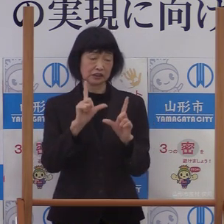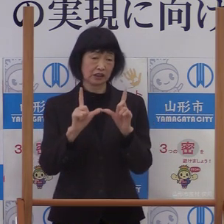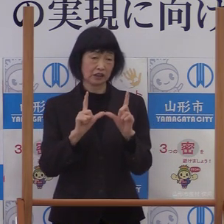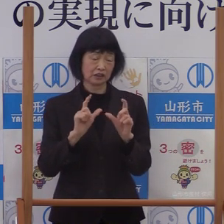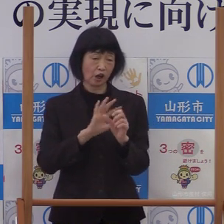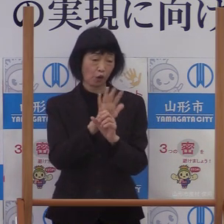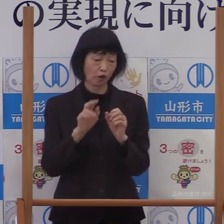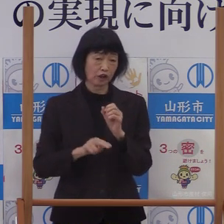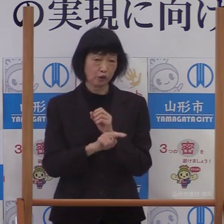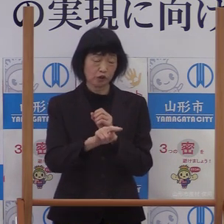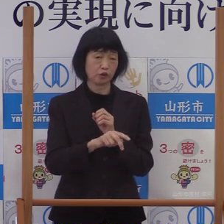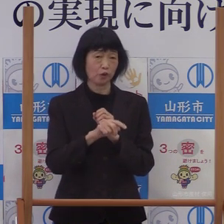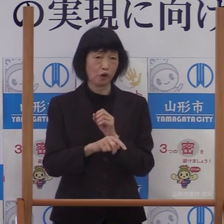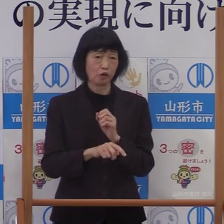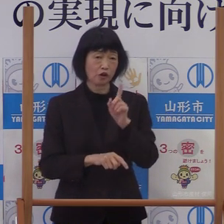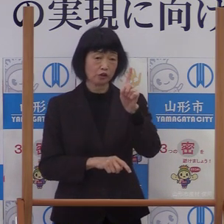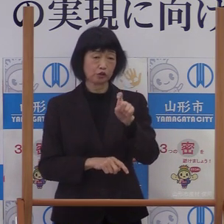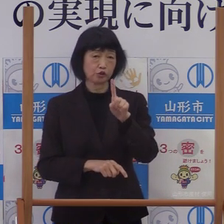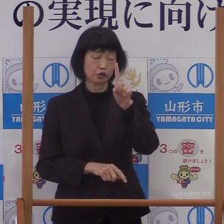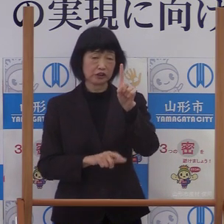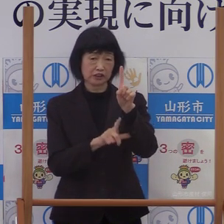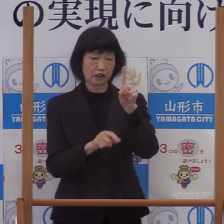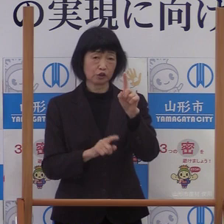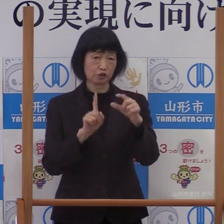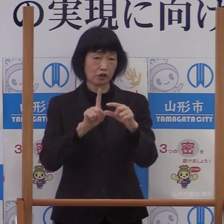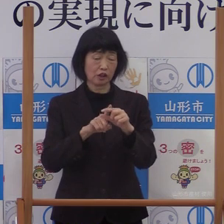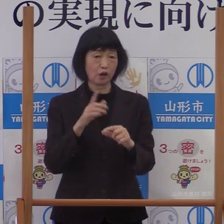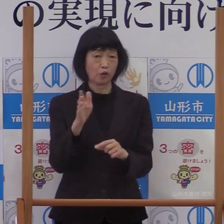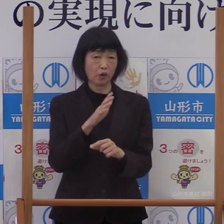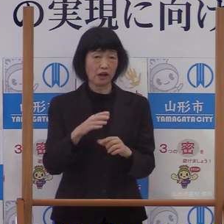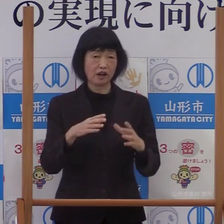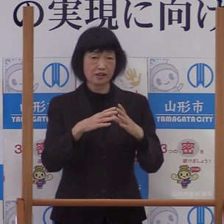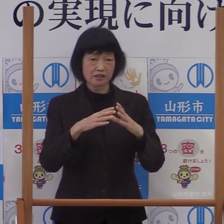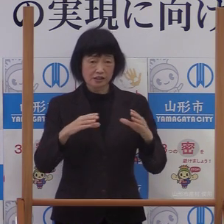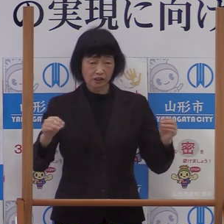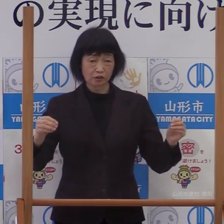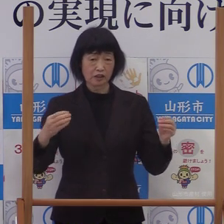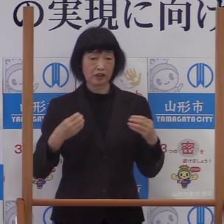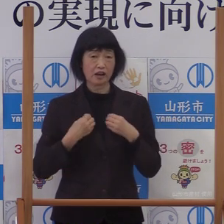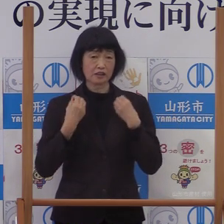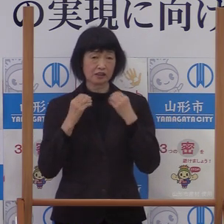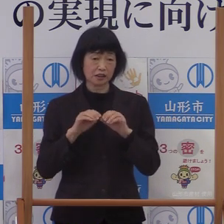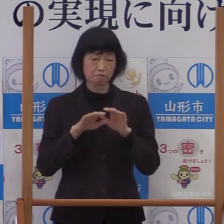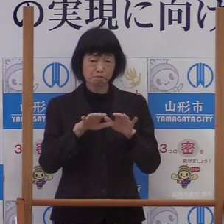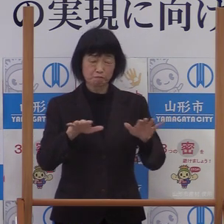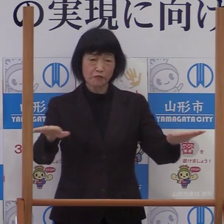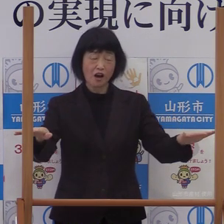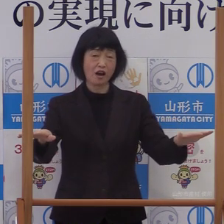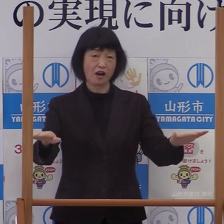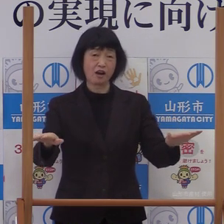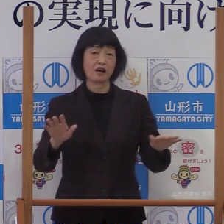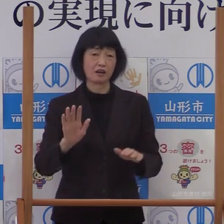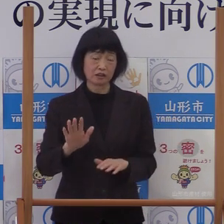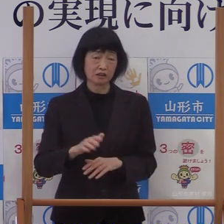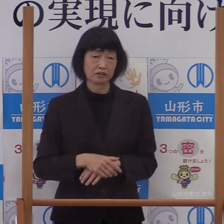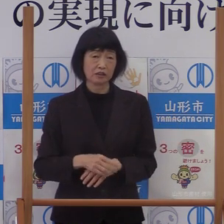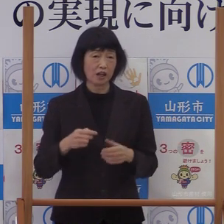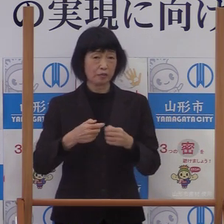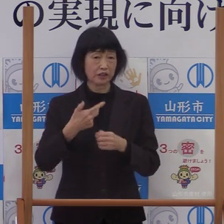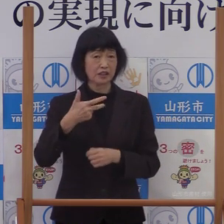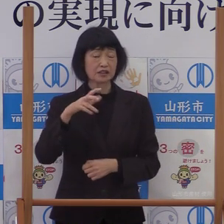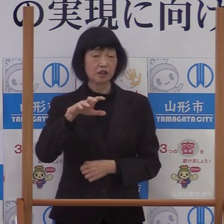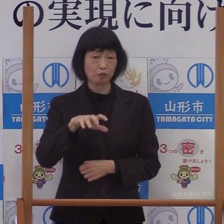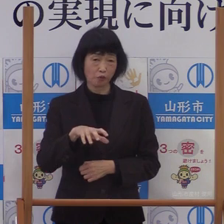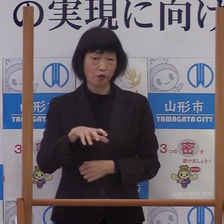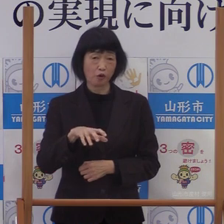きましては、11月中旬頃から全国的に感染者数が増加しており、山形市におい